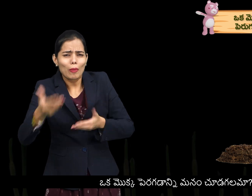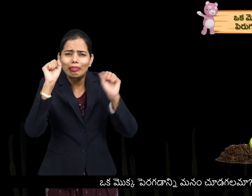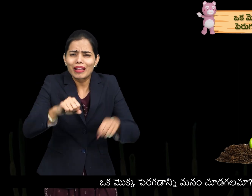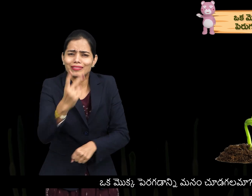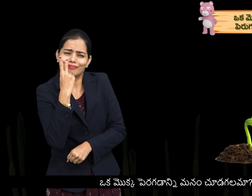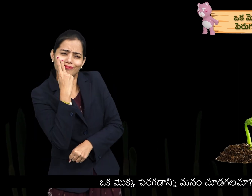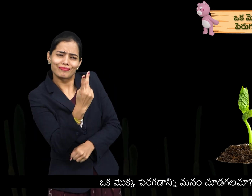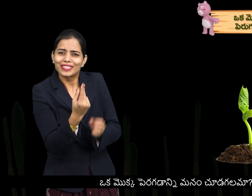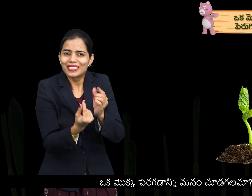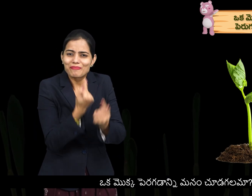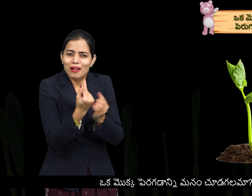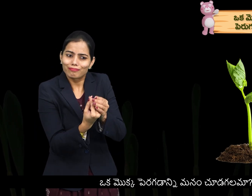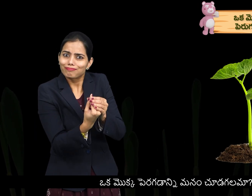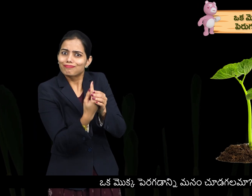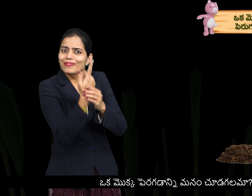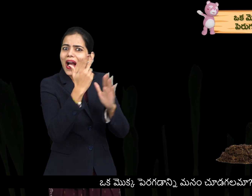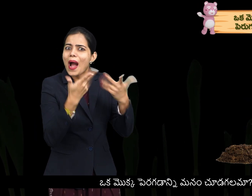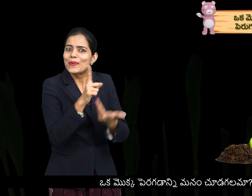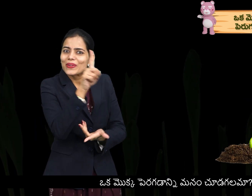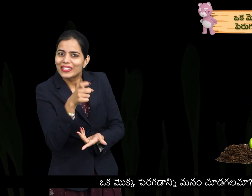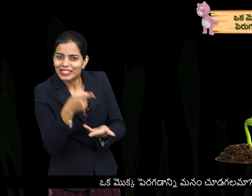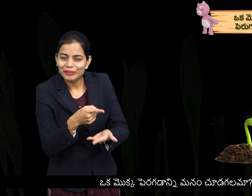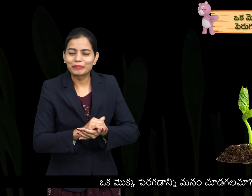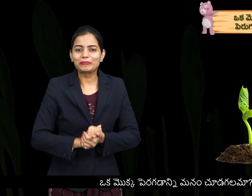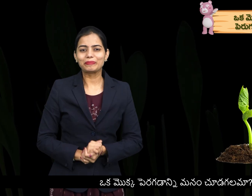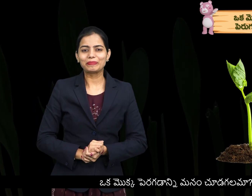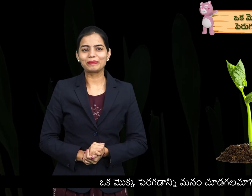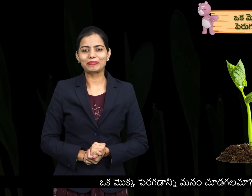ఒక మొక్క పెరగటాన్ని మనం చూడగలమా?